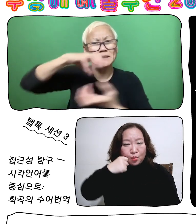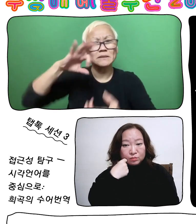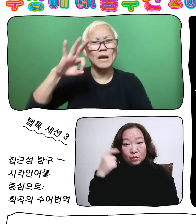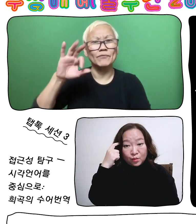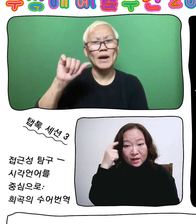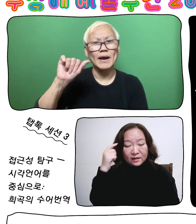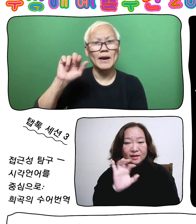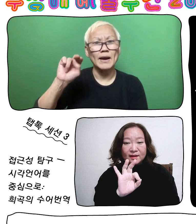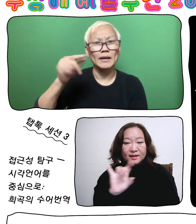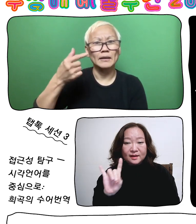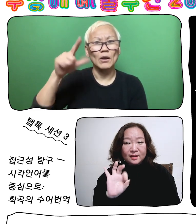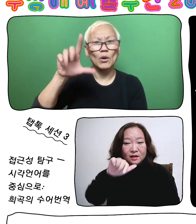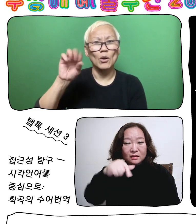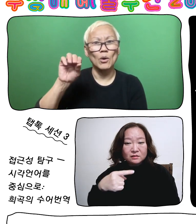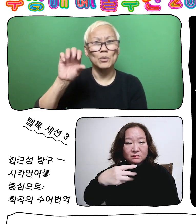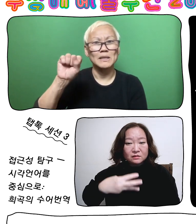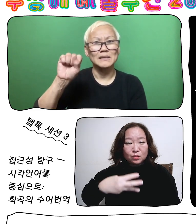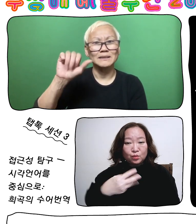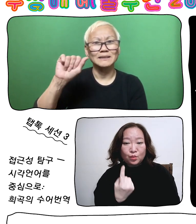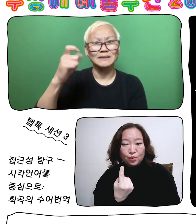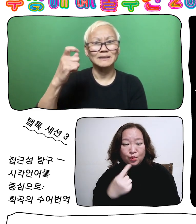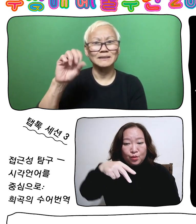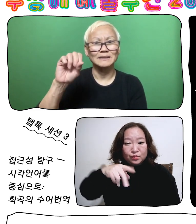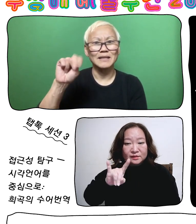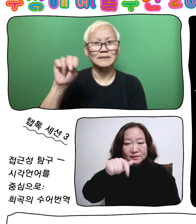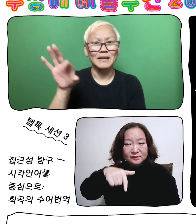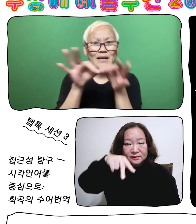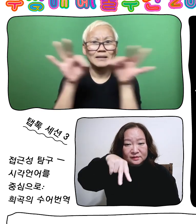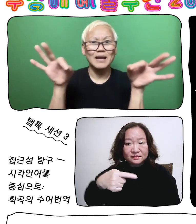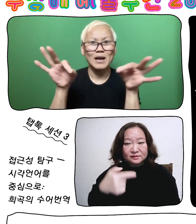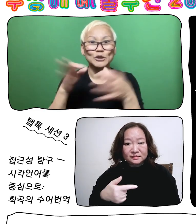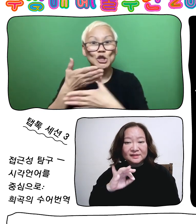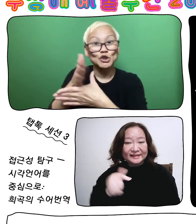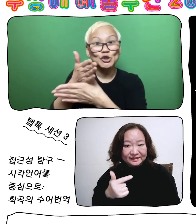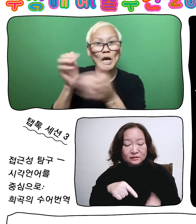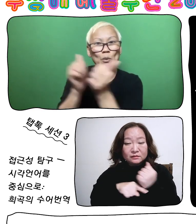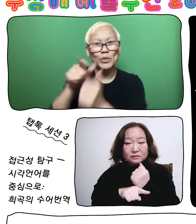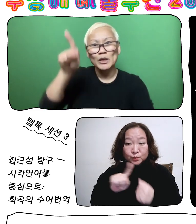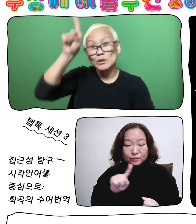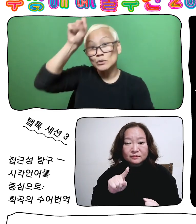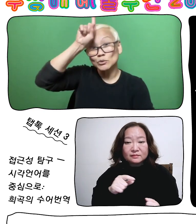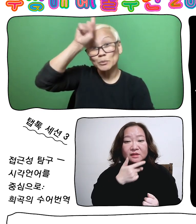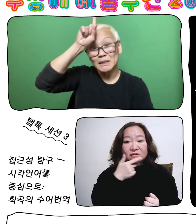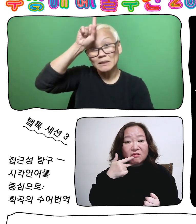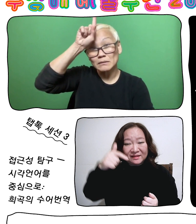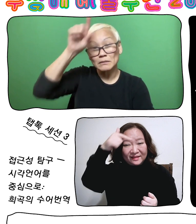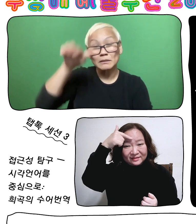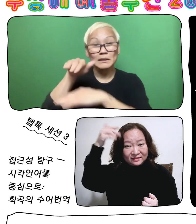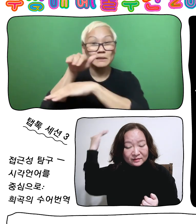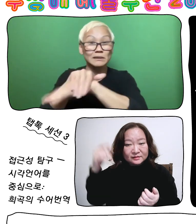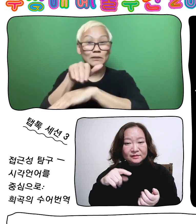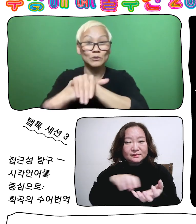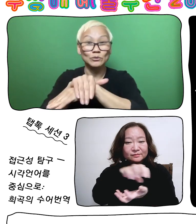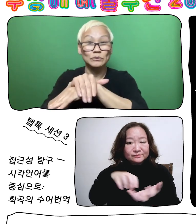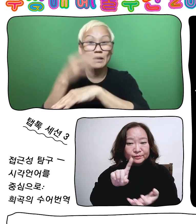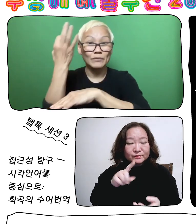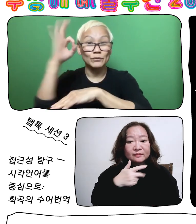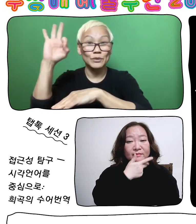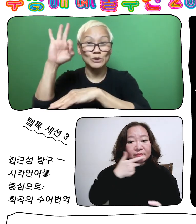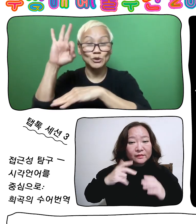이 당시의 영어는 독일어, 프랑스어, 영어가 혼재된 형태였기 때문에 이해하기가